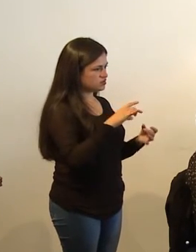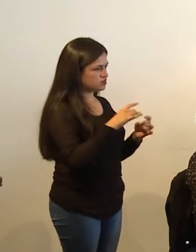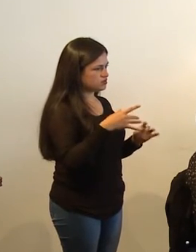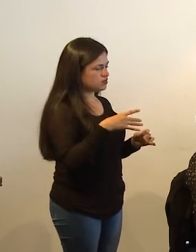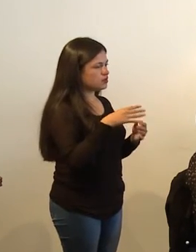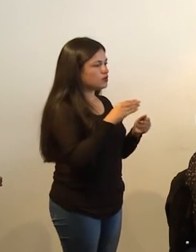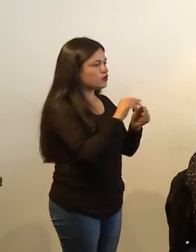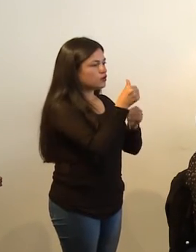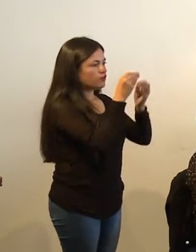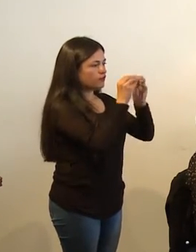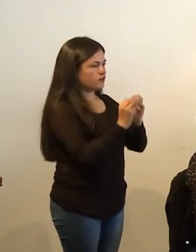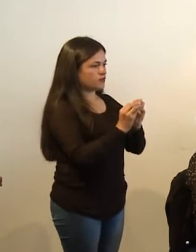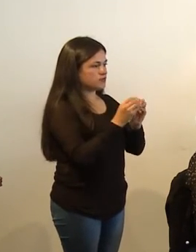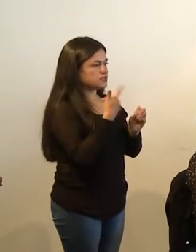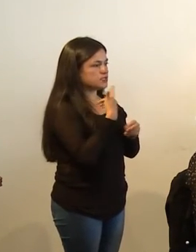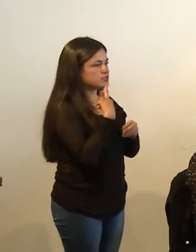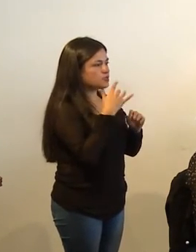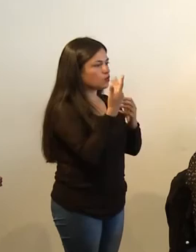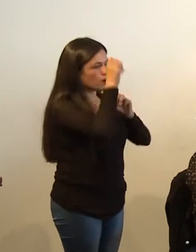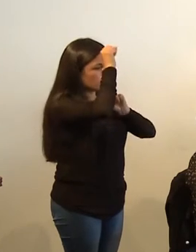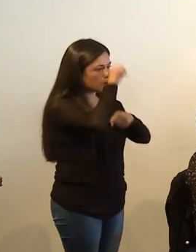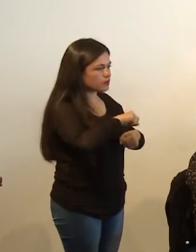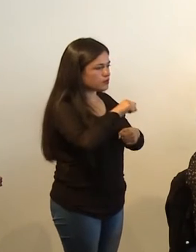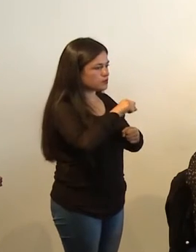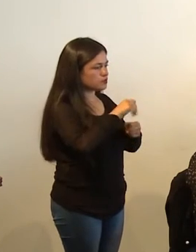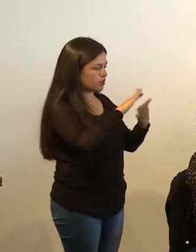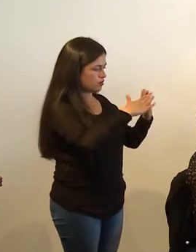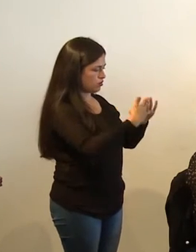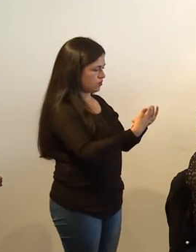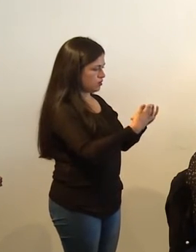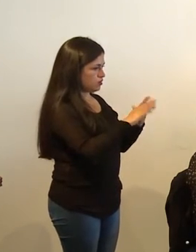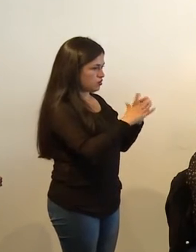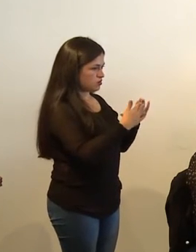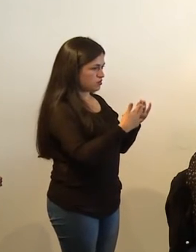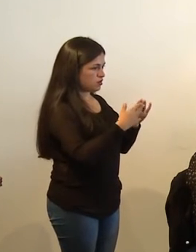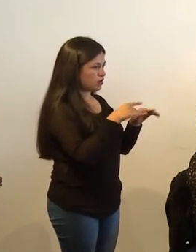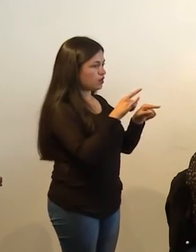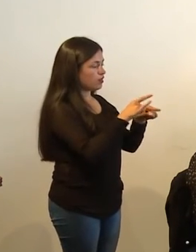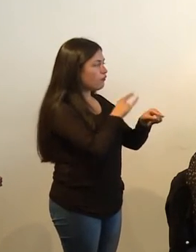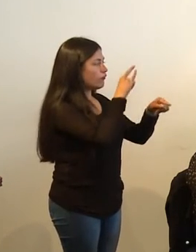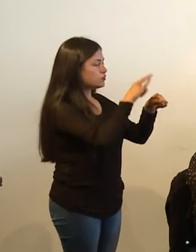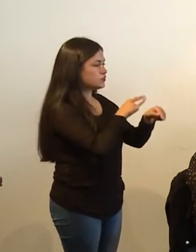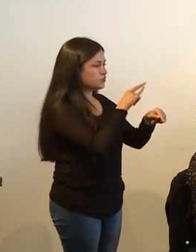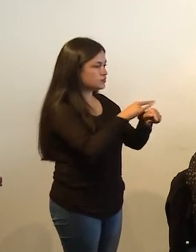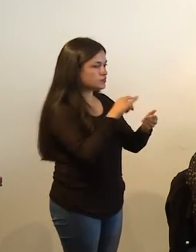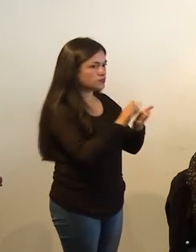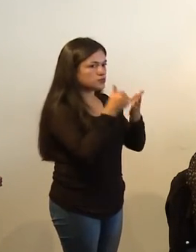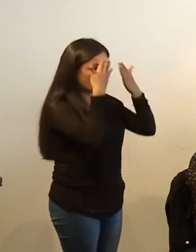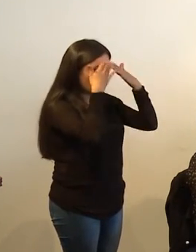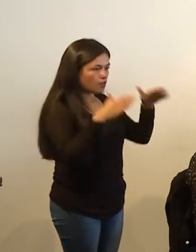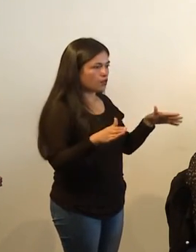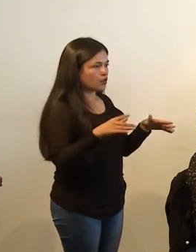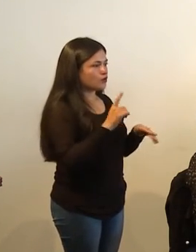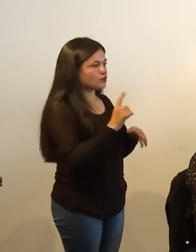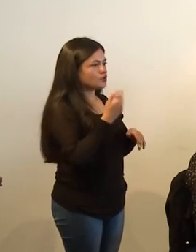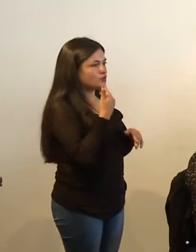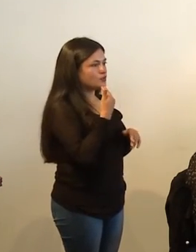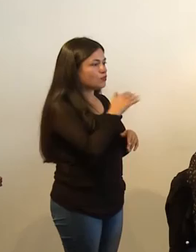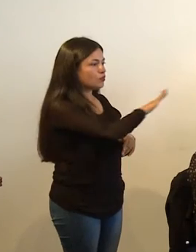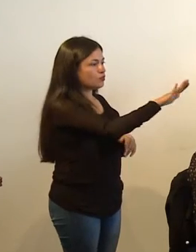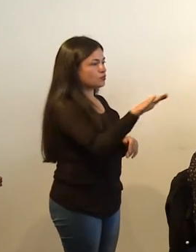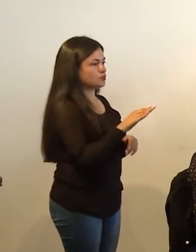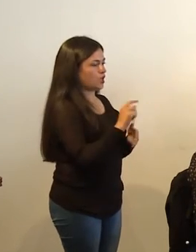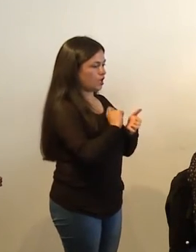es mirar qué potencia tiene lo comunitario más allá de ese uso extendido y amplio que se hace. O sea, si